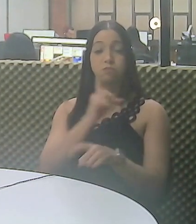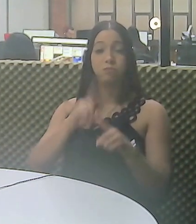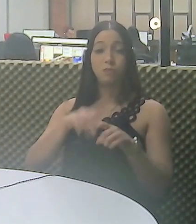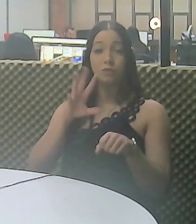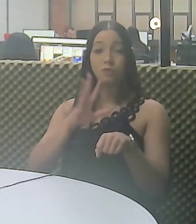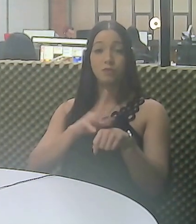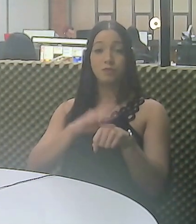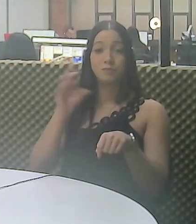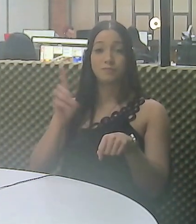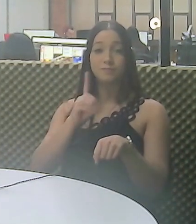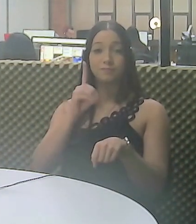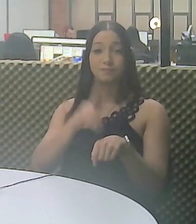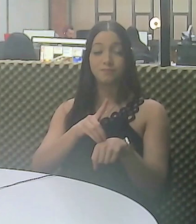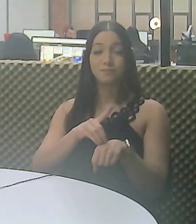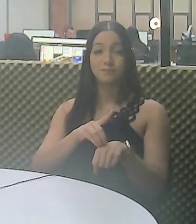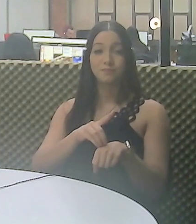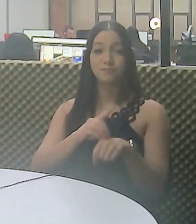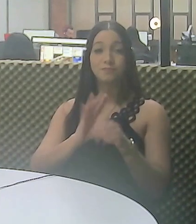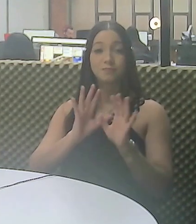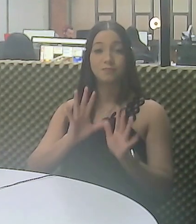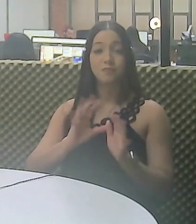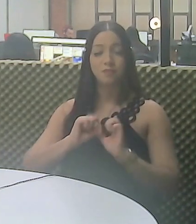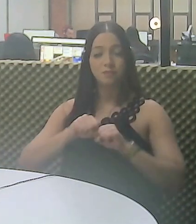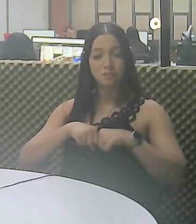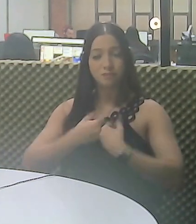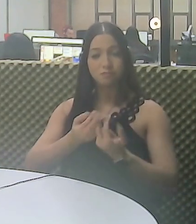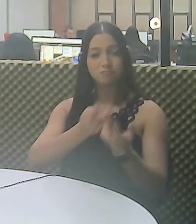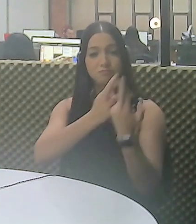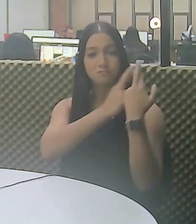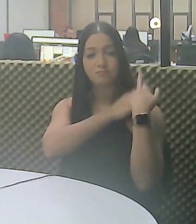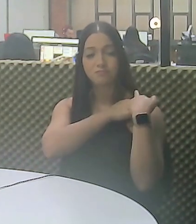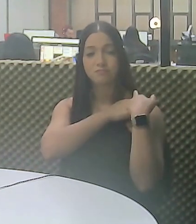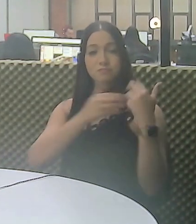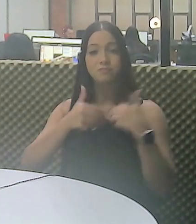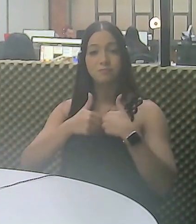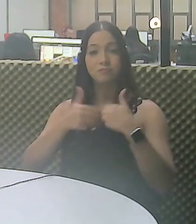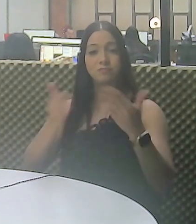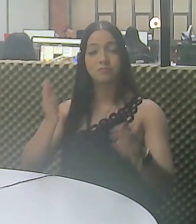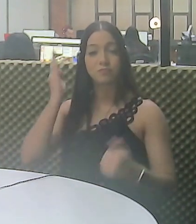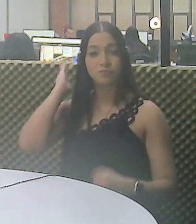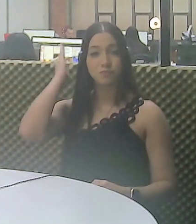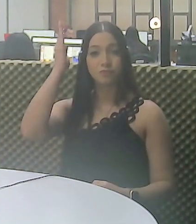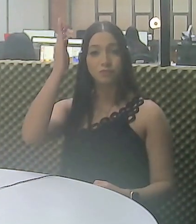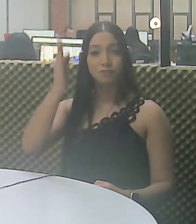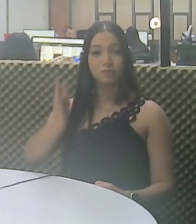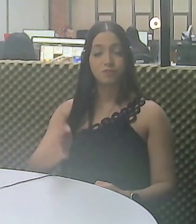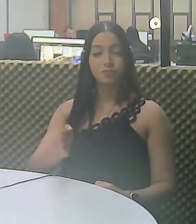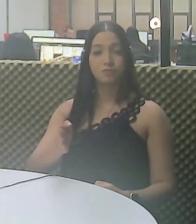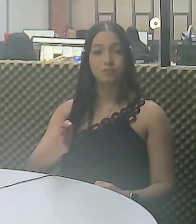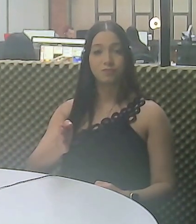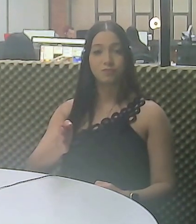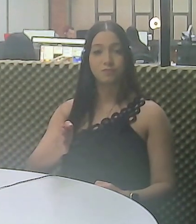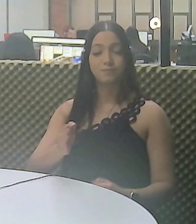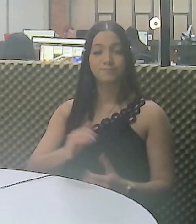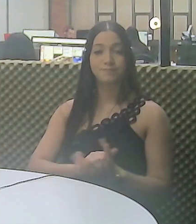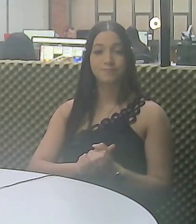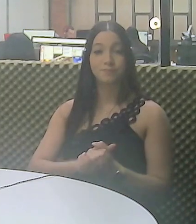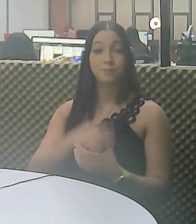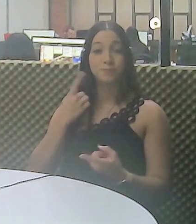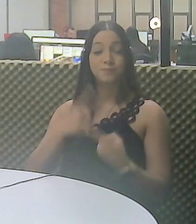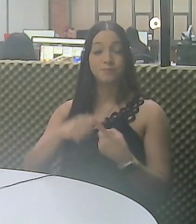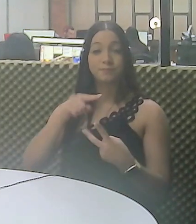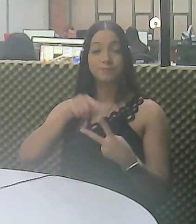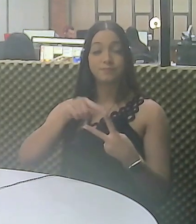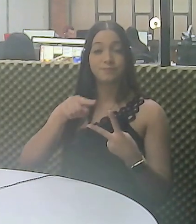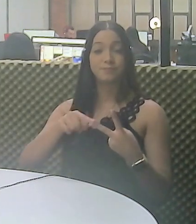uma epidemia de dengue. Mas a gente não foge da luta. Estamos abertos para você 365 dias por ano. Porque tem